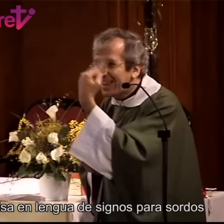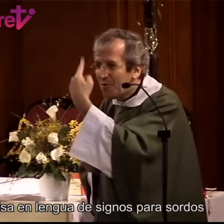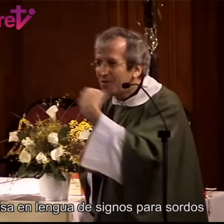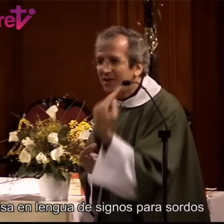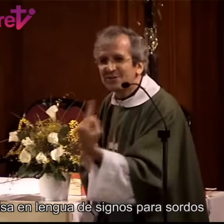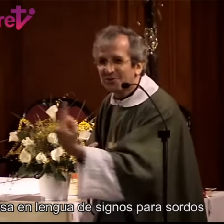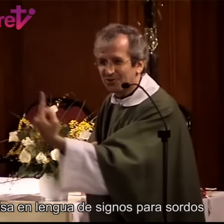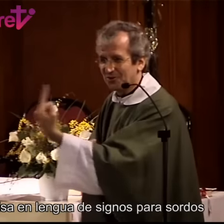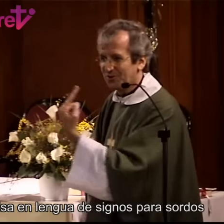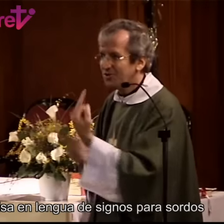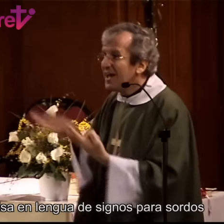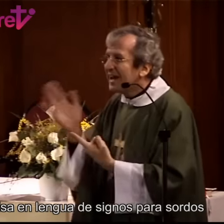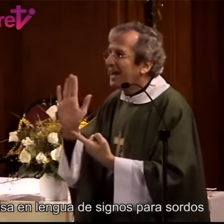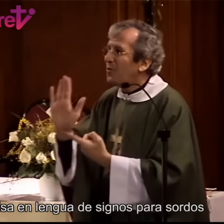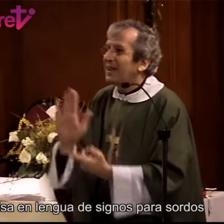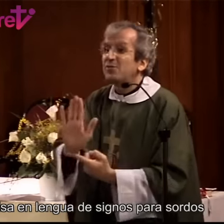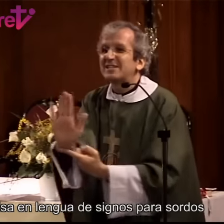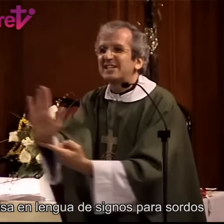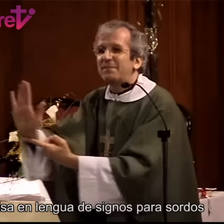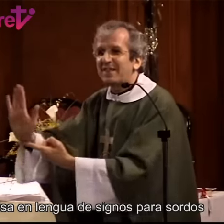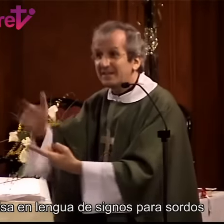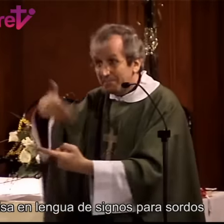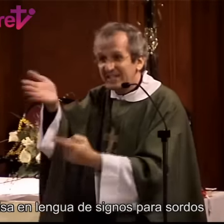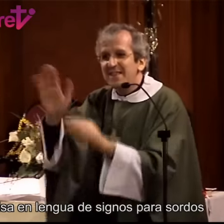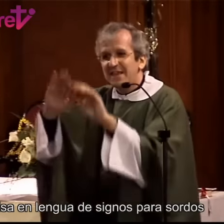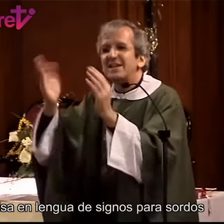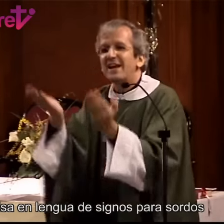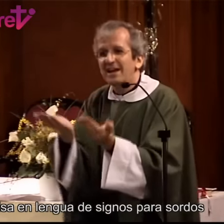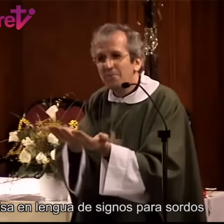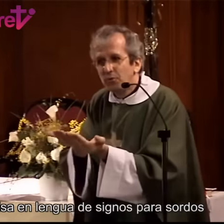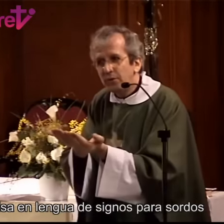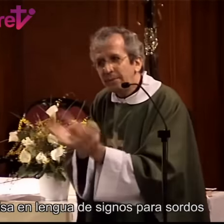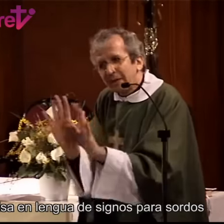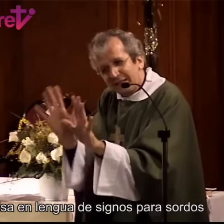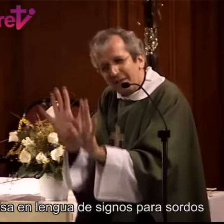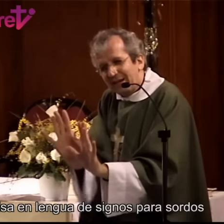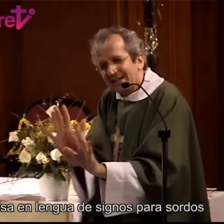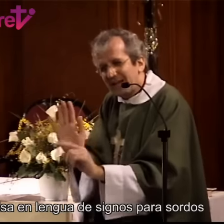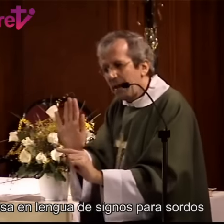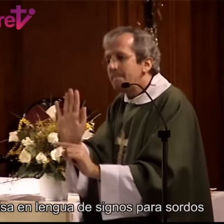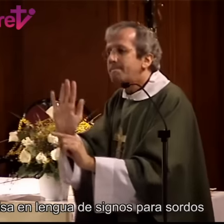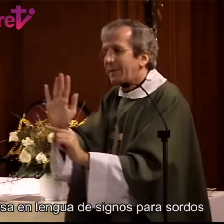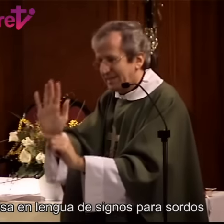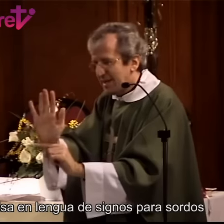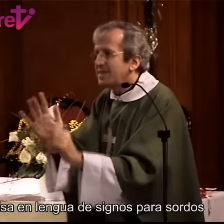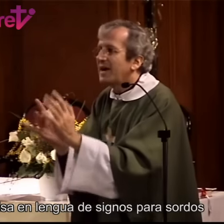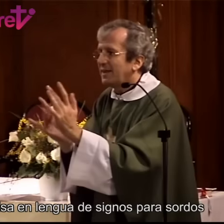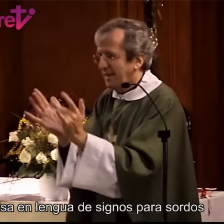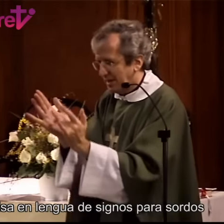uno de nuestros rostros, cada una de nuestras presencias en el mundo debería ser presencia de